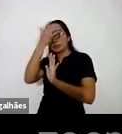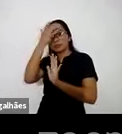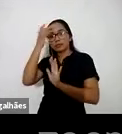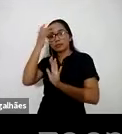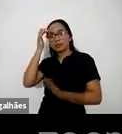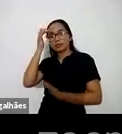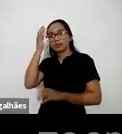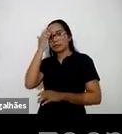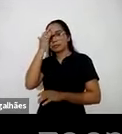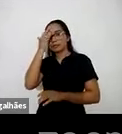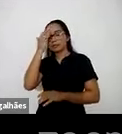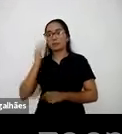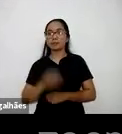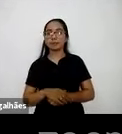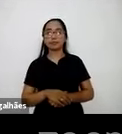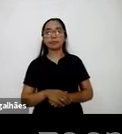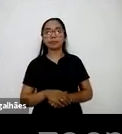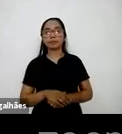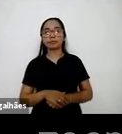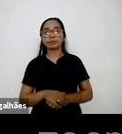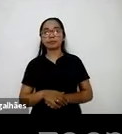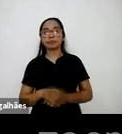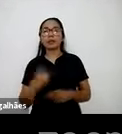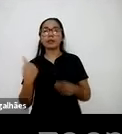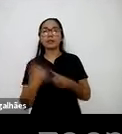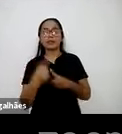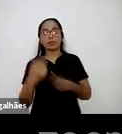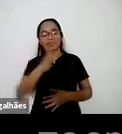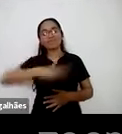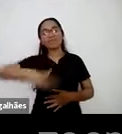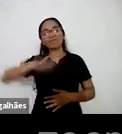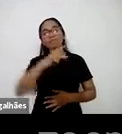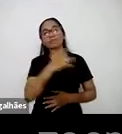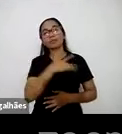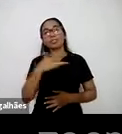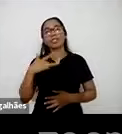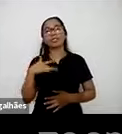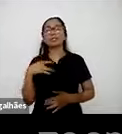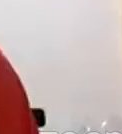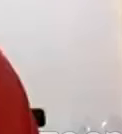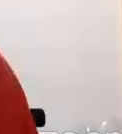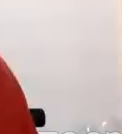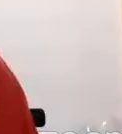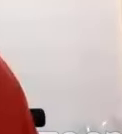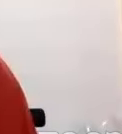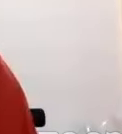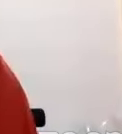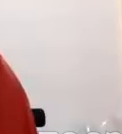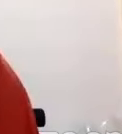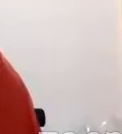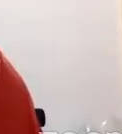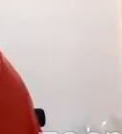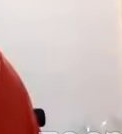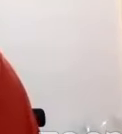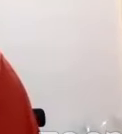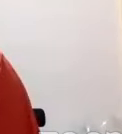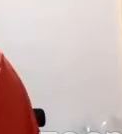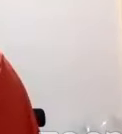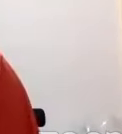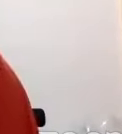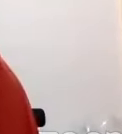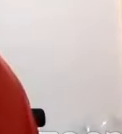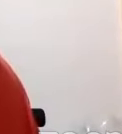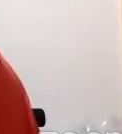sistema de saúde, justamente pela falta dessa rede, que ela não é só intrínseca à saúde, mas ela dialoga principalmente com a